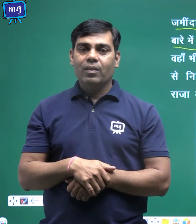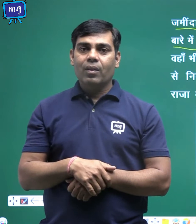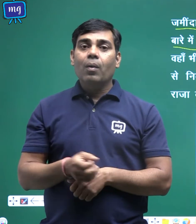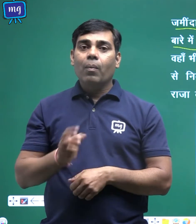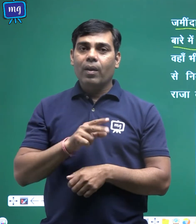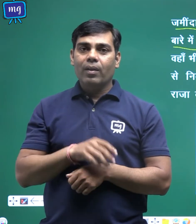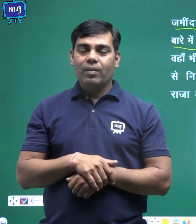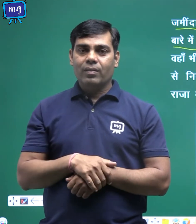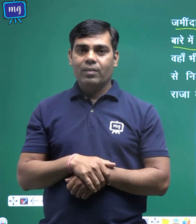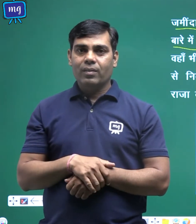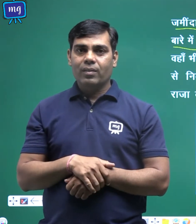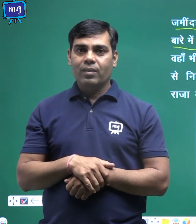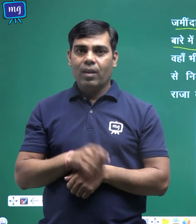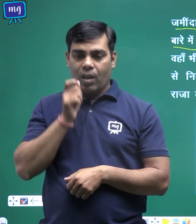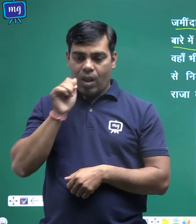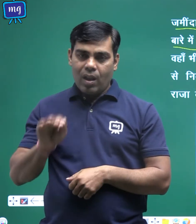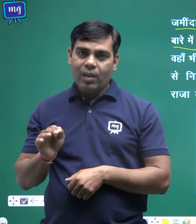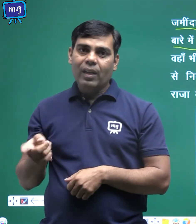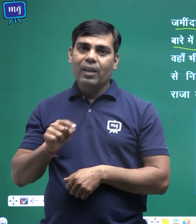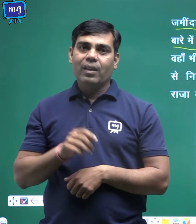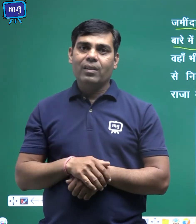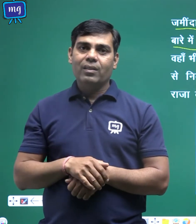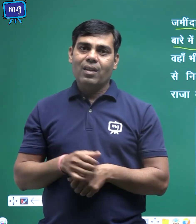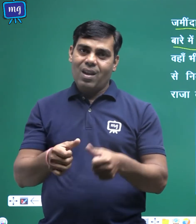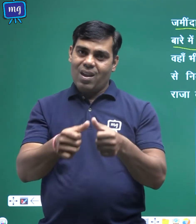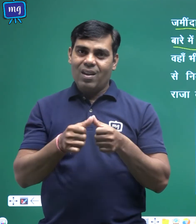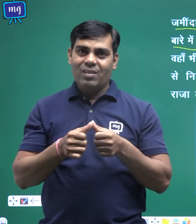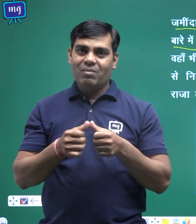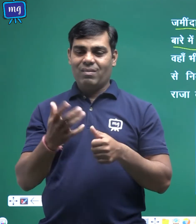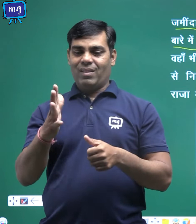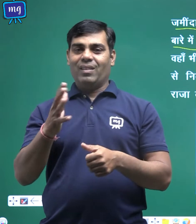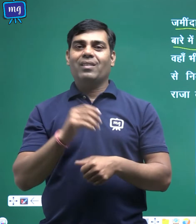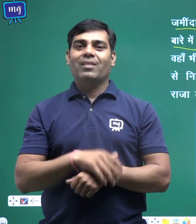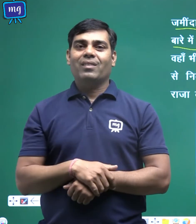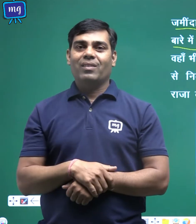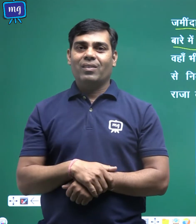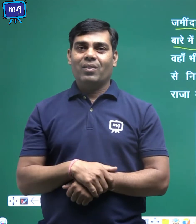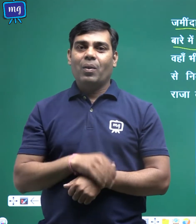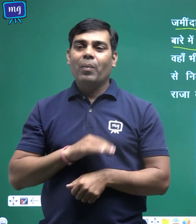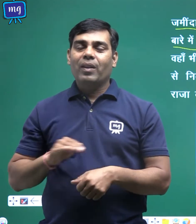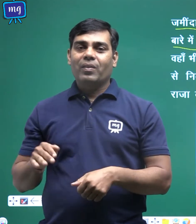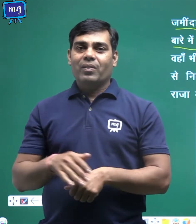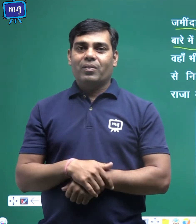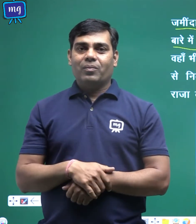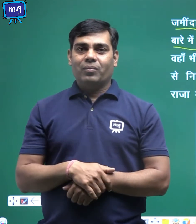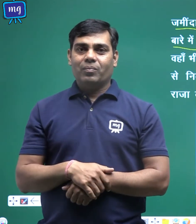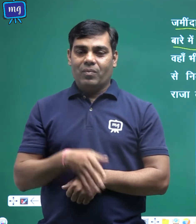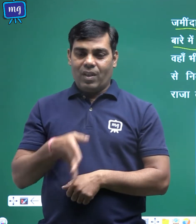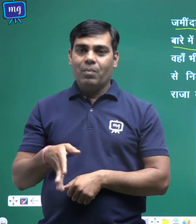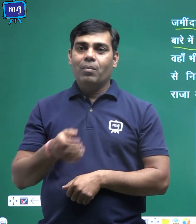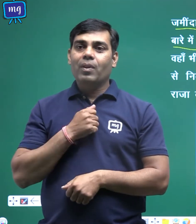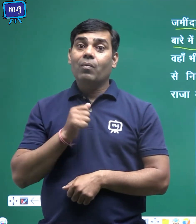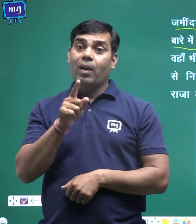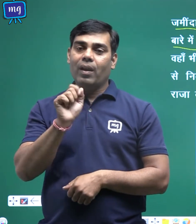पर लड़के ने नहीं बताया। प्यारे बच्चों, अभी भी